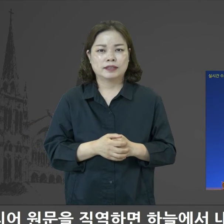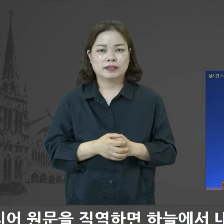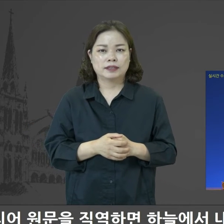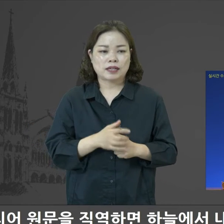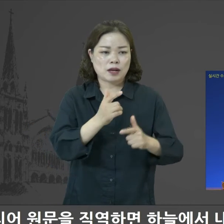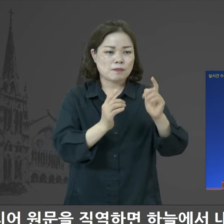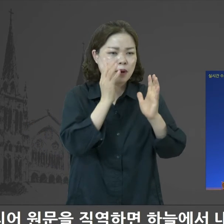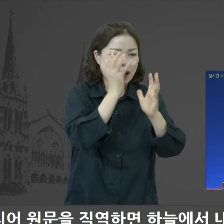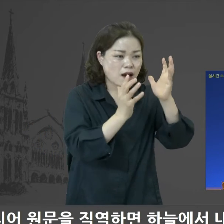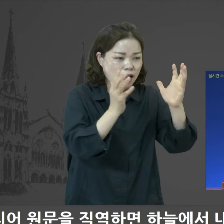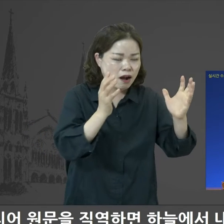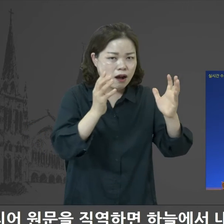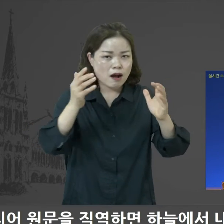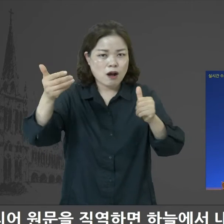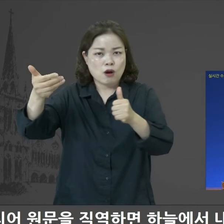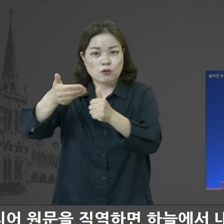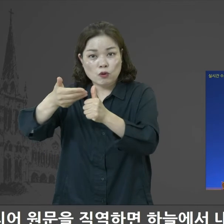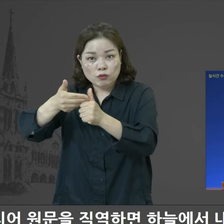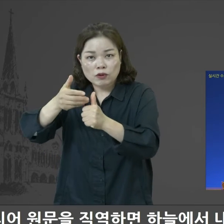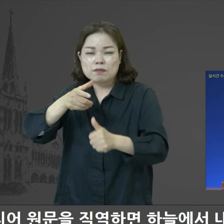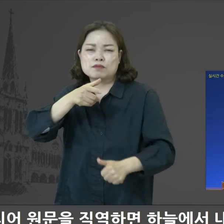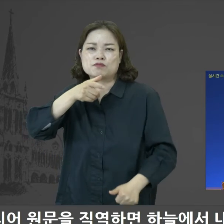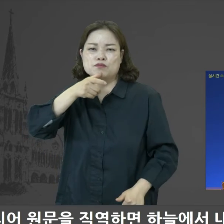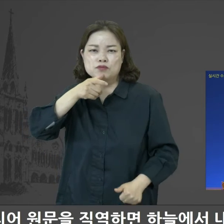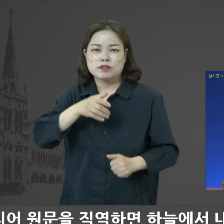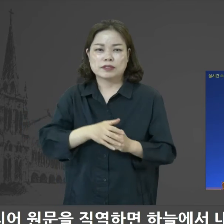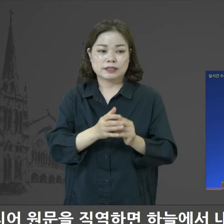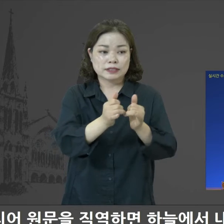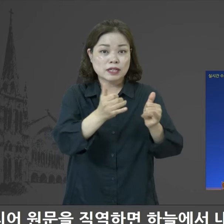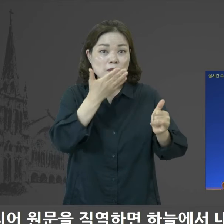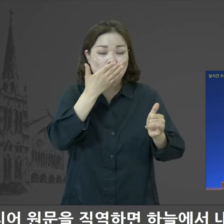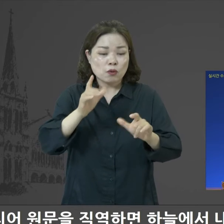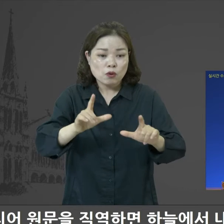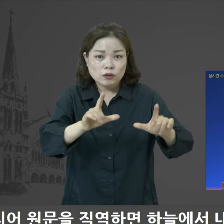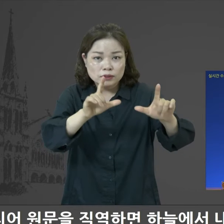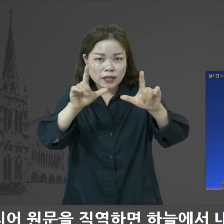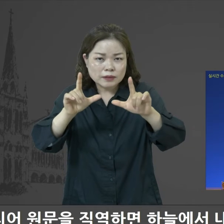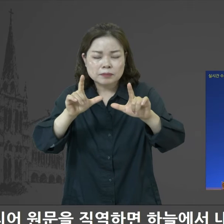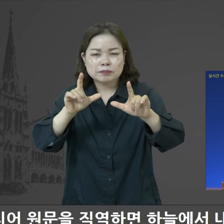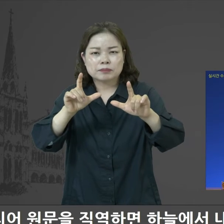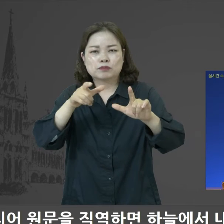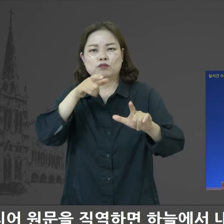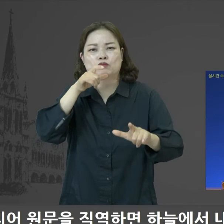목축대가 푸른 식물을 공급받기 위해 필요한 물, 사람들이 먹고 마시는 물,